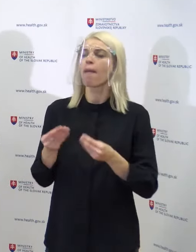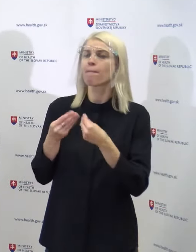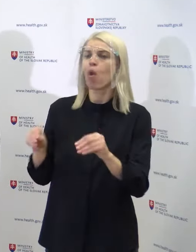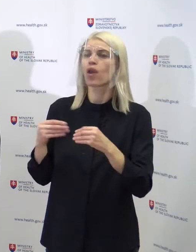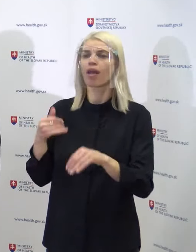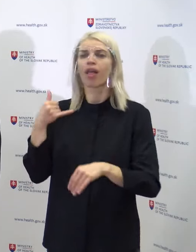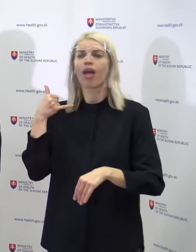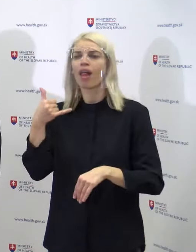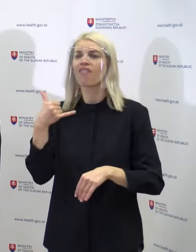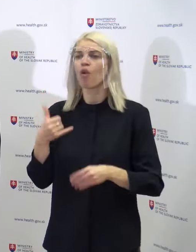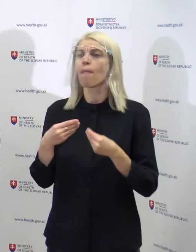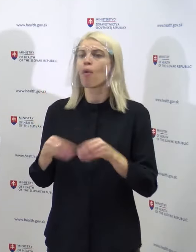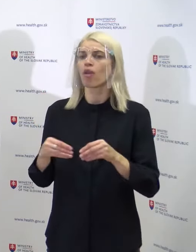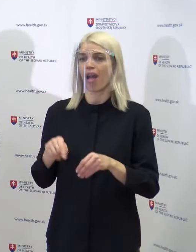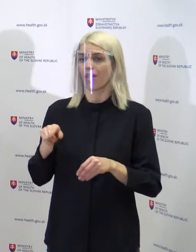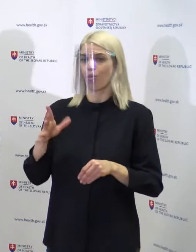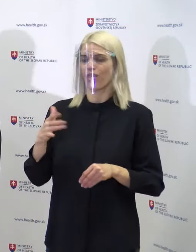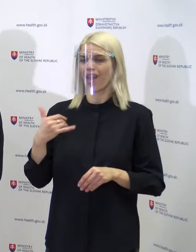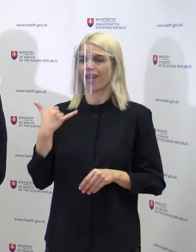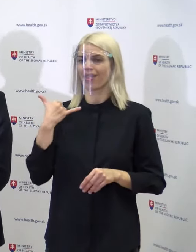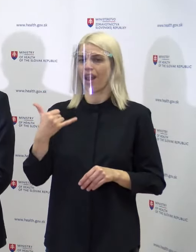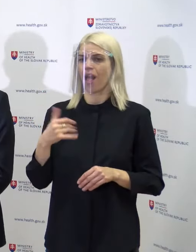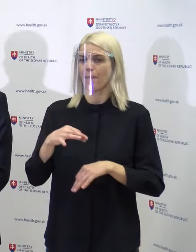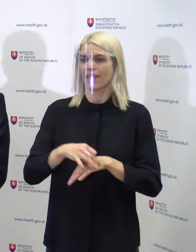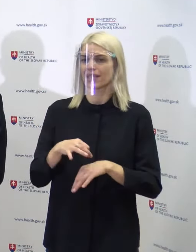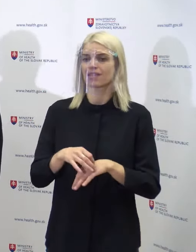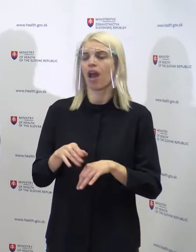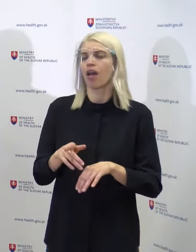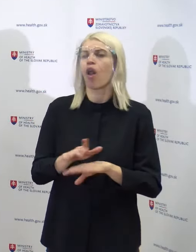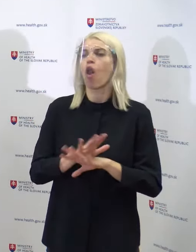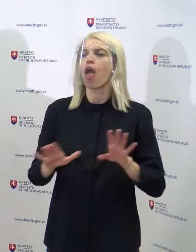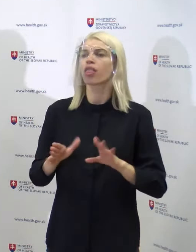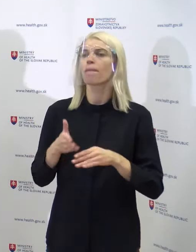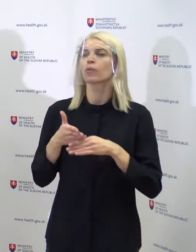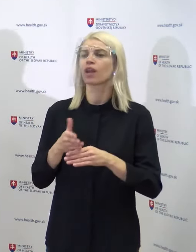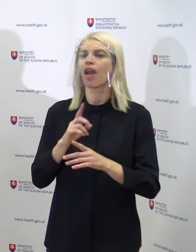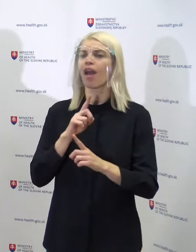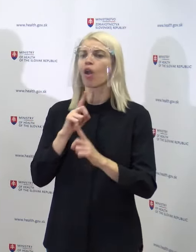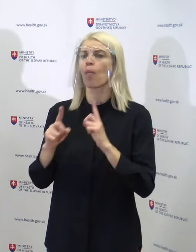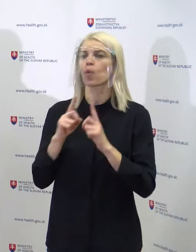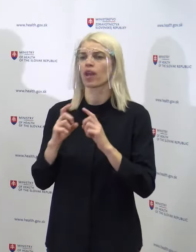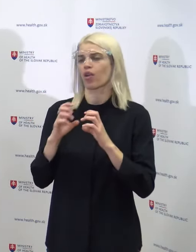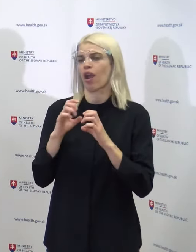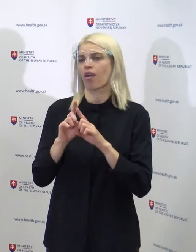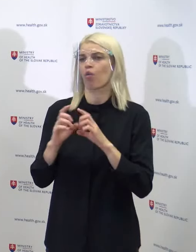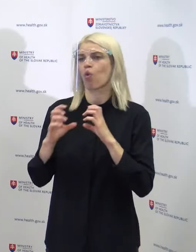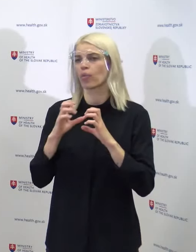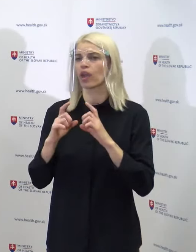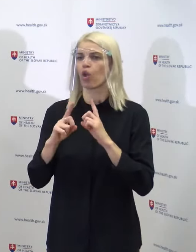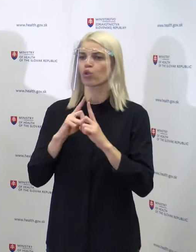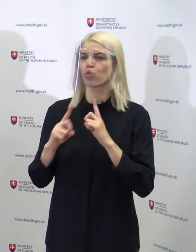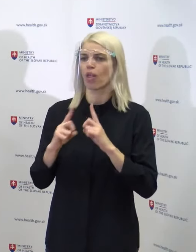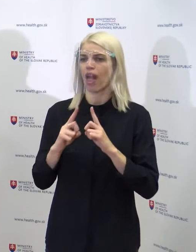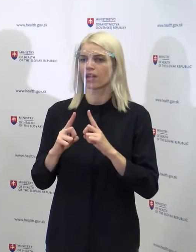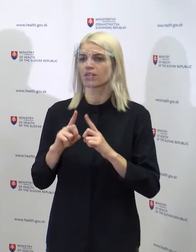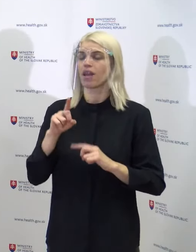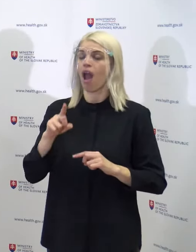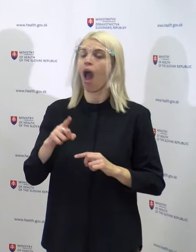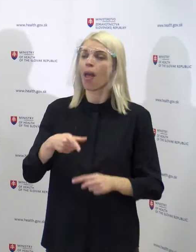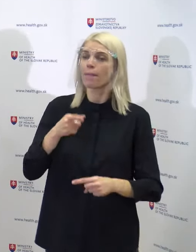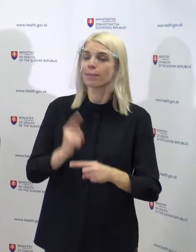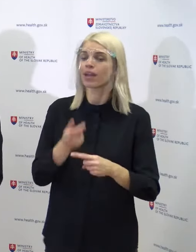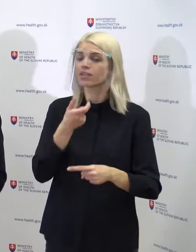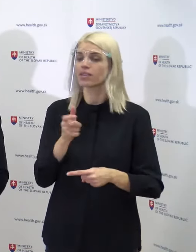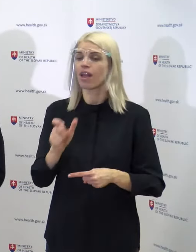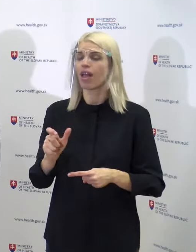telefón. Ale to nie je telemedicína. To je poskytovanie, to sa takto zjednodušene nazýva iba. Takže to je diskusia trochu hĺbšia, odbornejšia